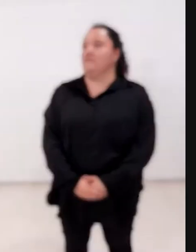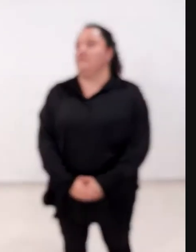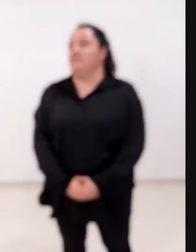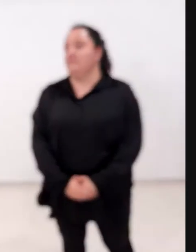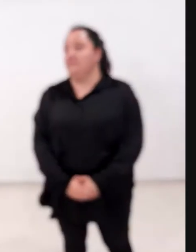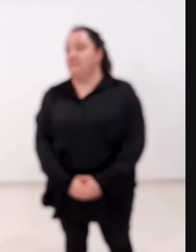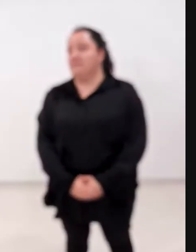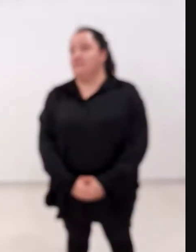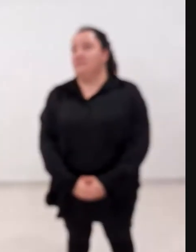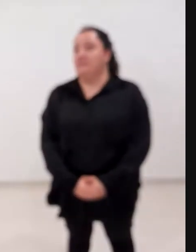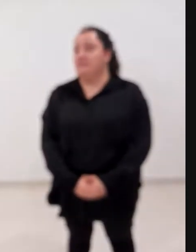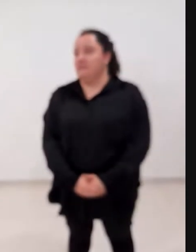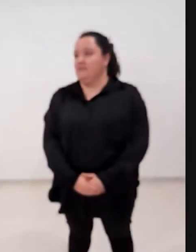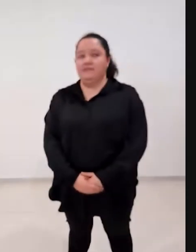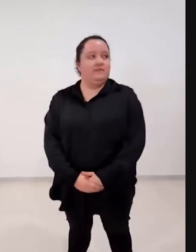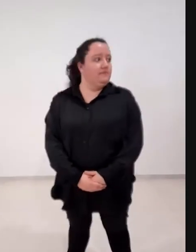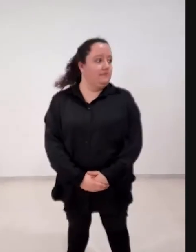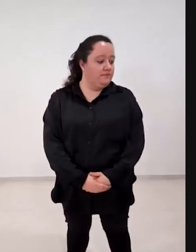el aire